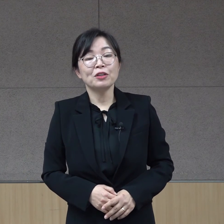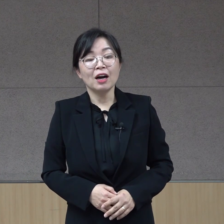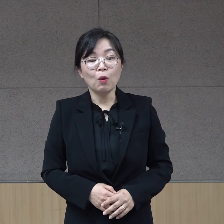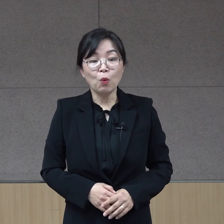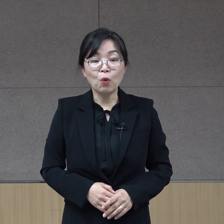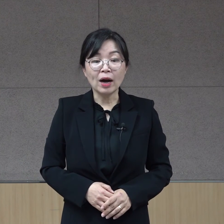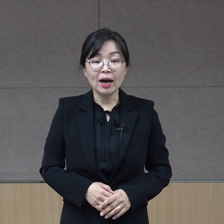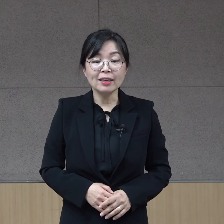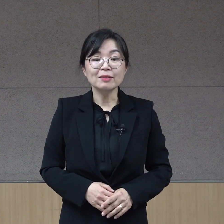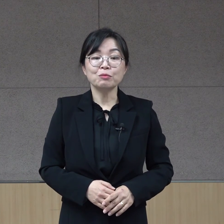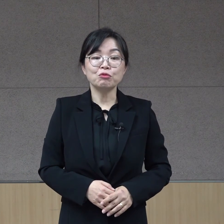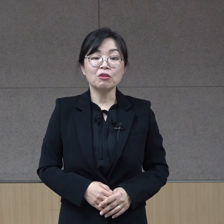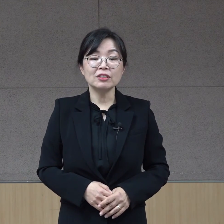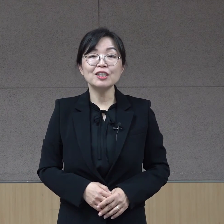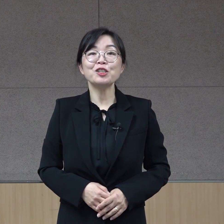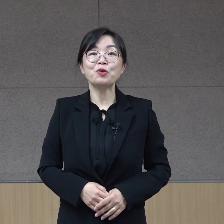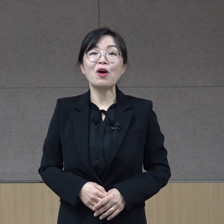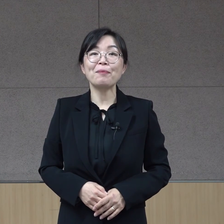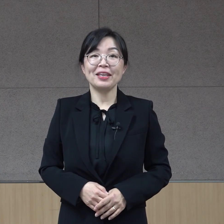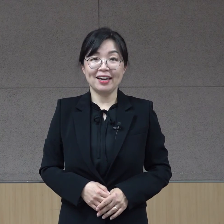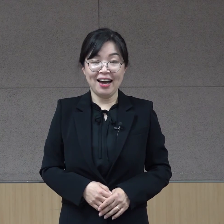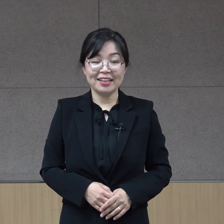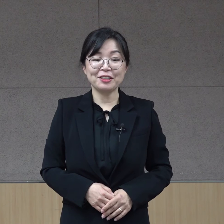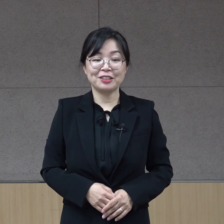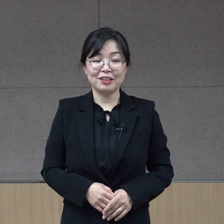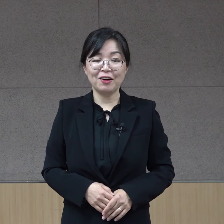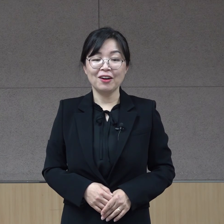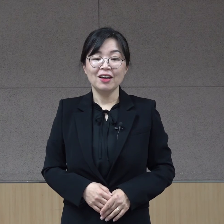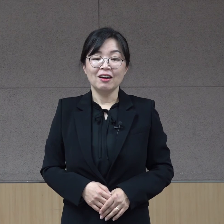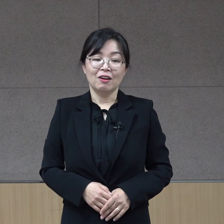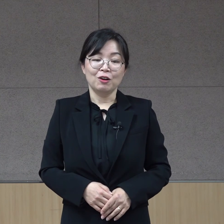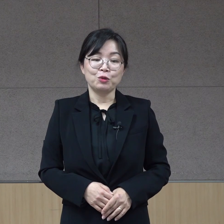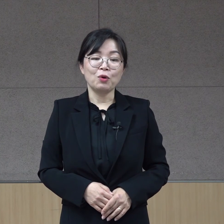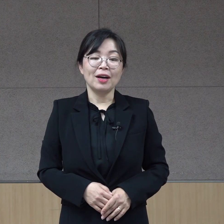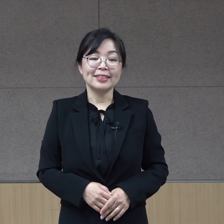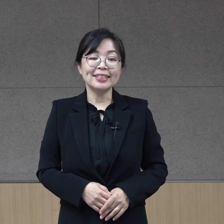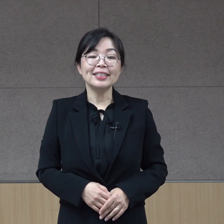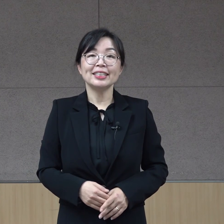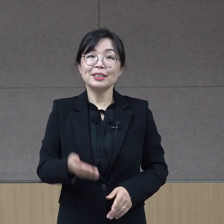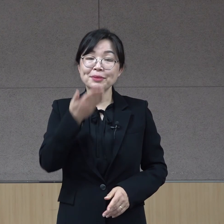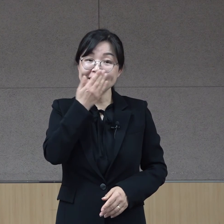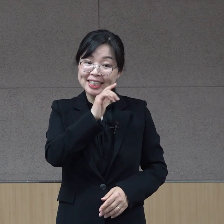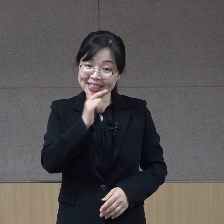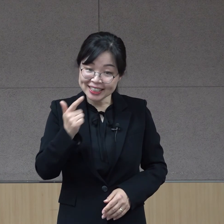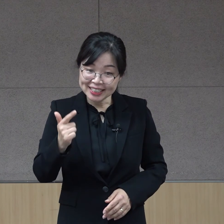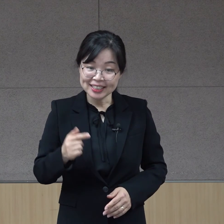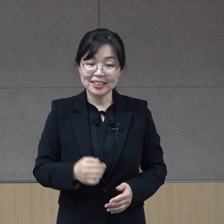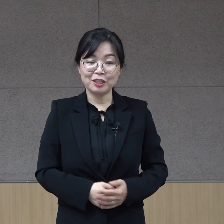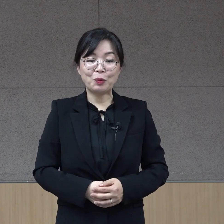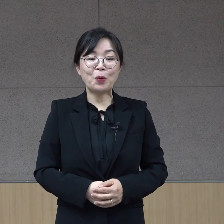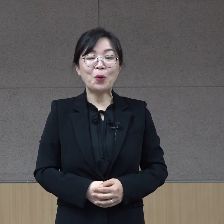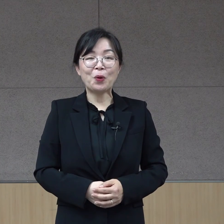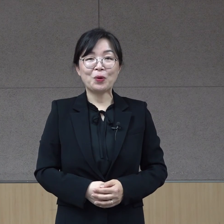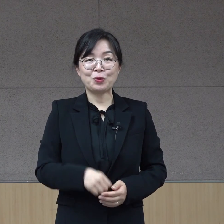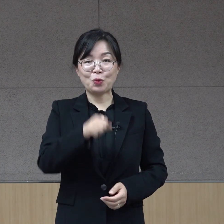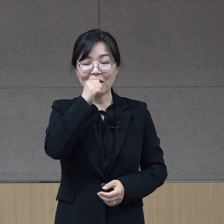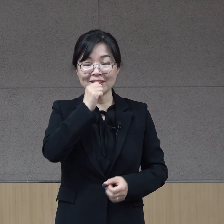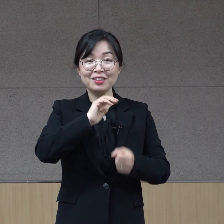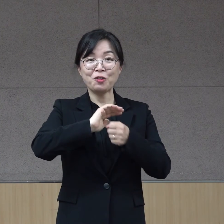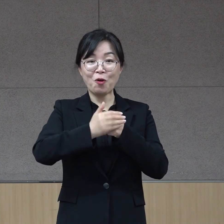우리가 5강 무엇을 좋아합니까 했었죠. 좋아하는 음식, 그리고 좋아하는